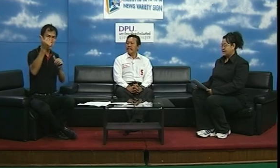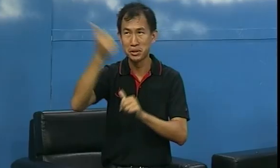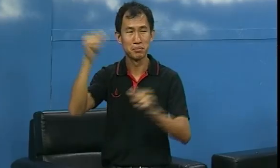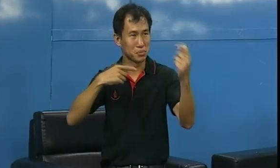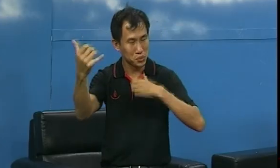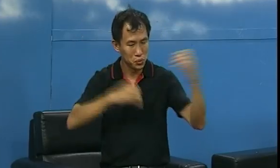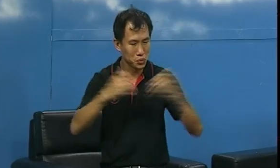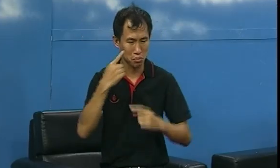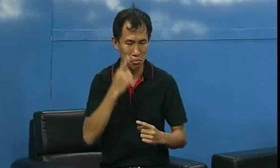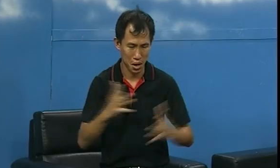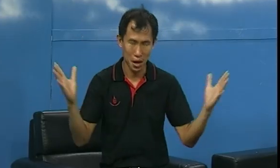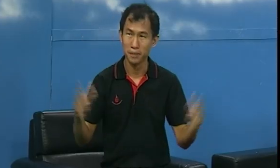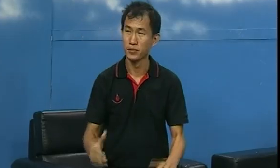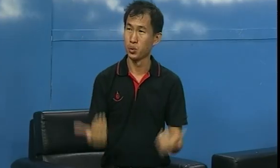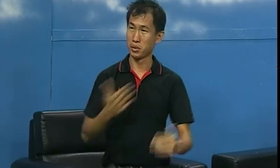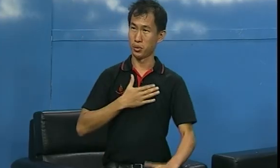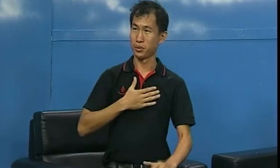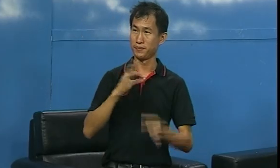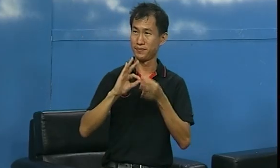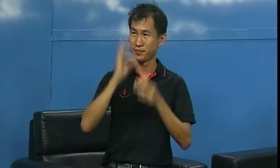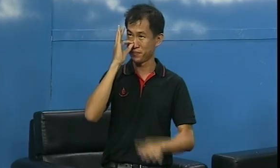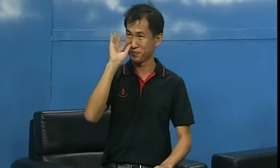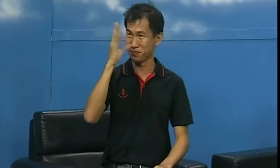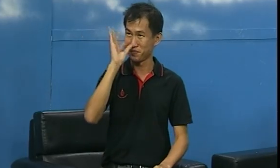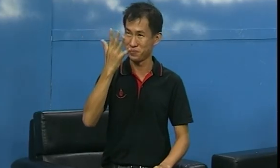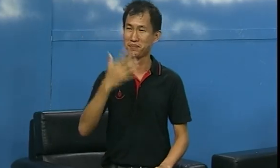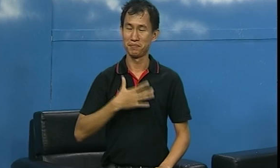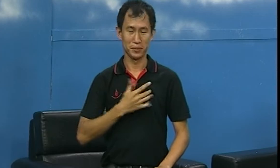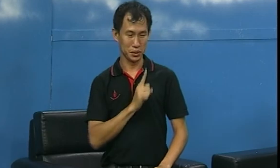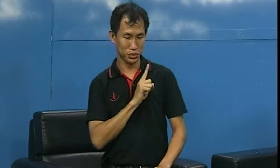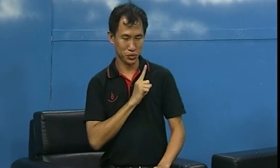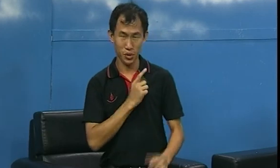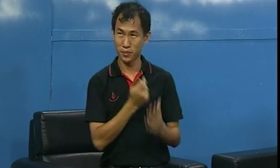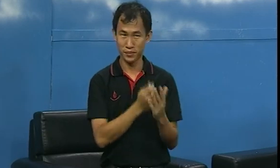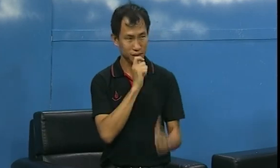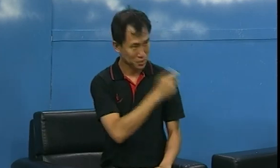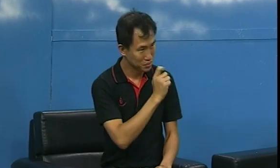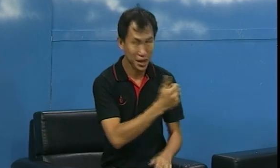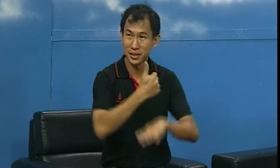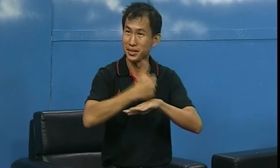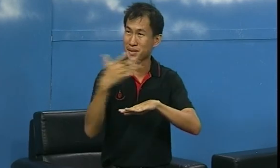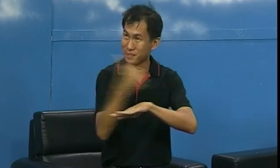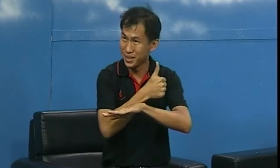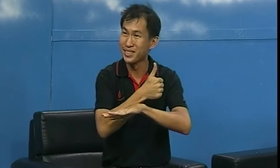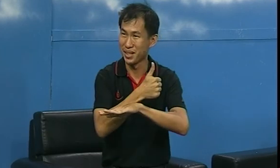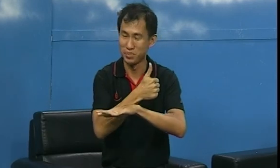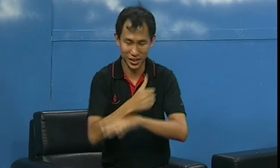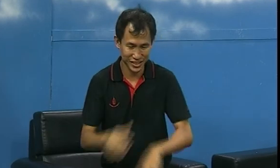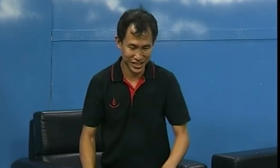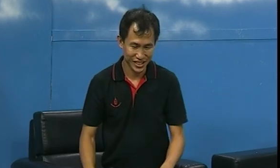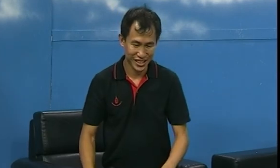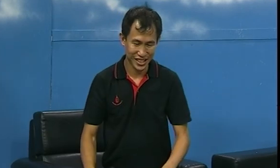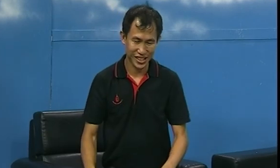และได้รักสนอสุนจากอีกหลหนวยงานนะครั ผมในพระคมนะครับ อัี้รัผดชอบในการสมภาษณนะครั